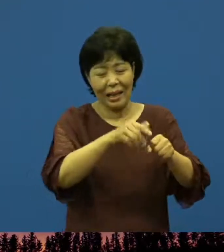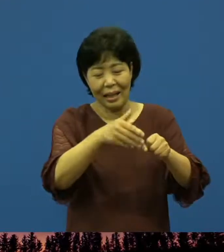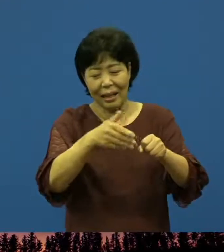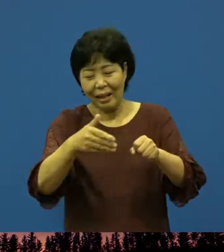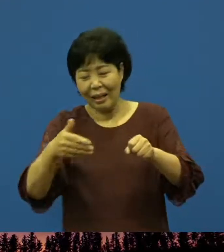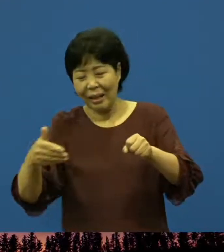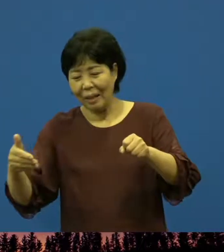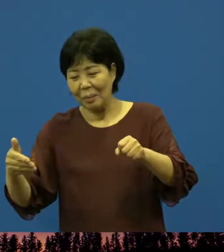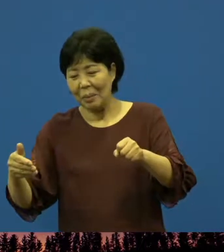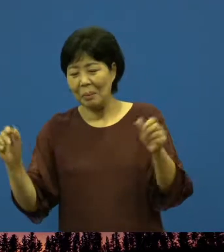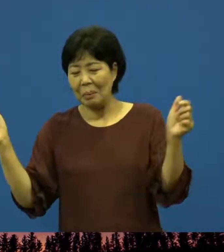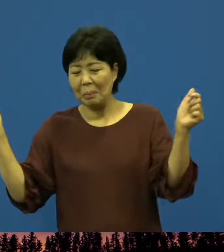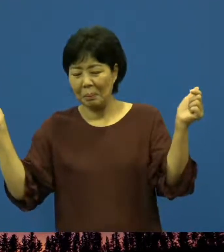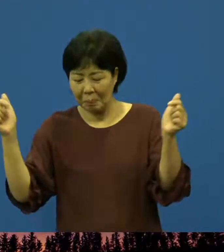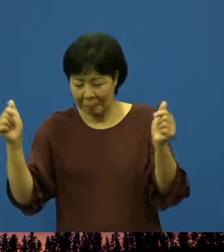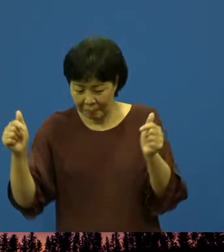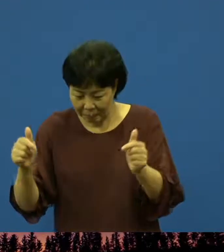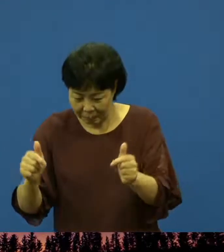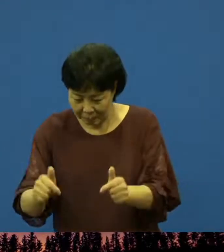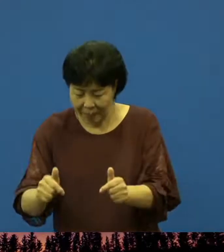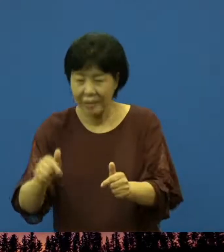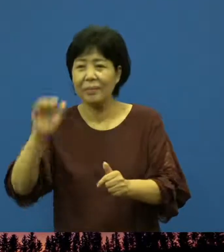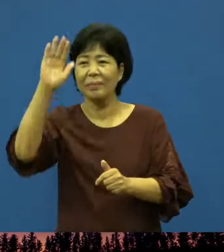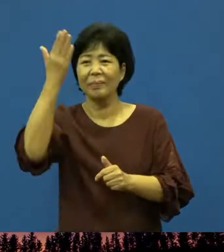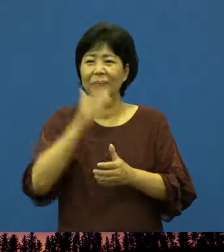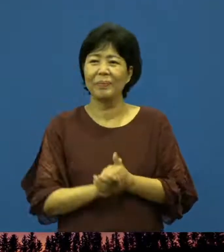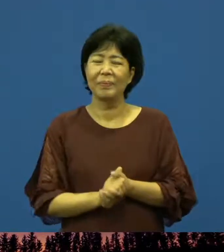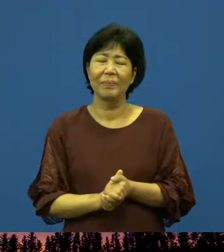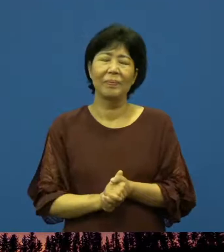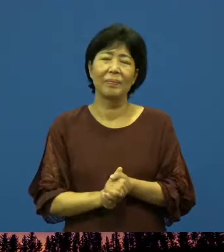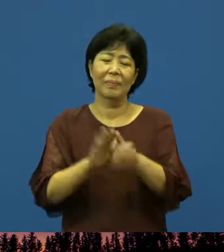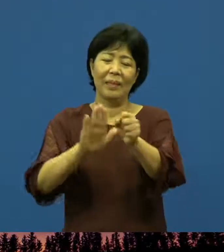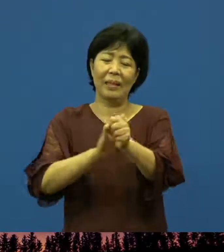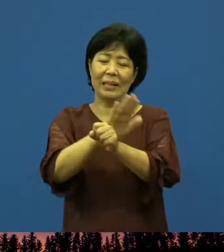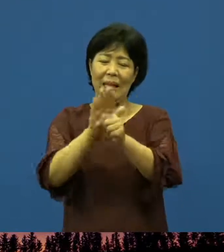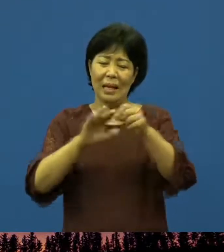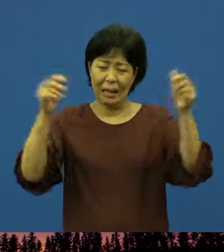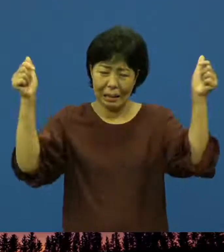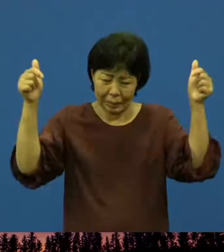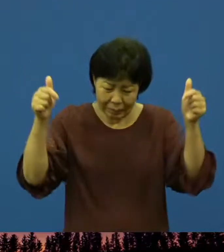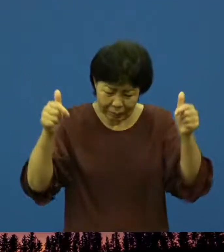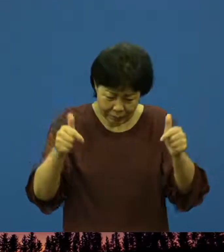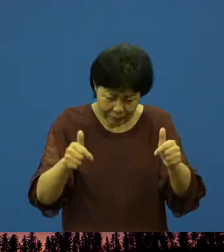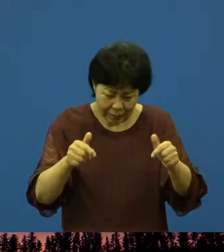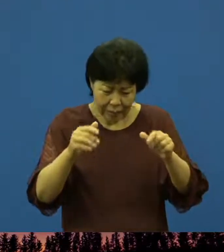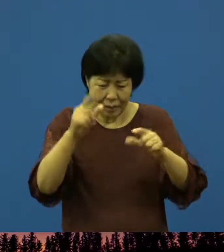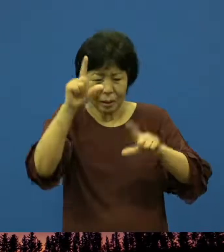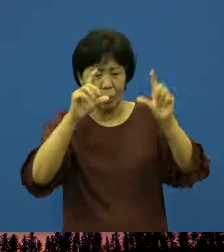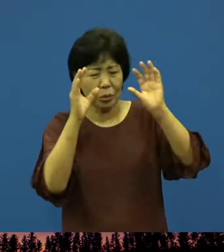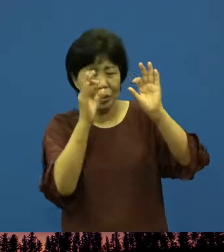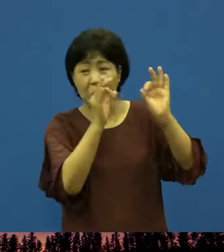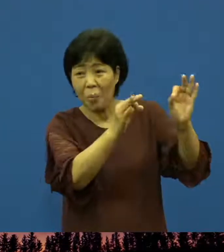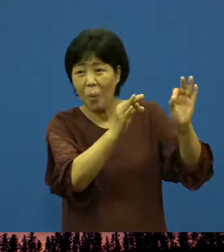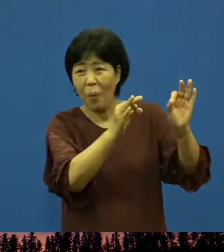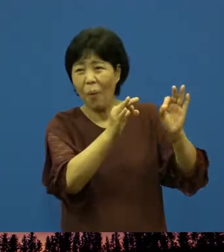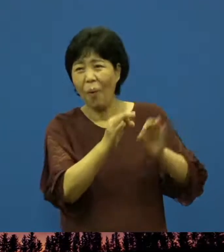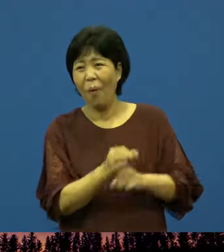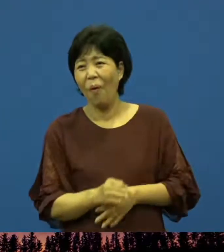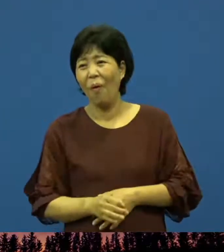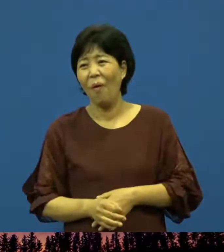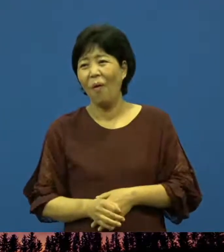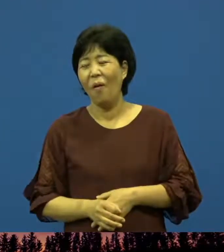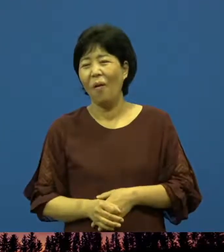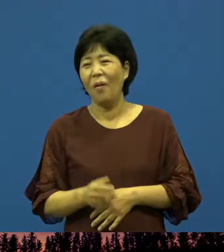다음 세대가 그게 이어지지 않았다. 그래서 그런 사랑이 식어져 가는 것들에 대해서 이 에베소